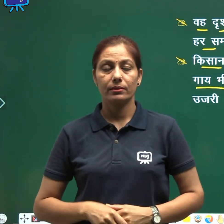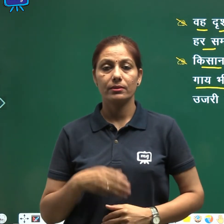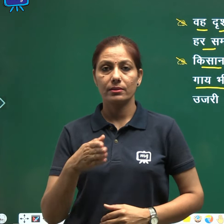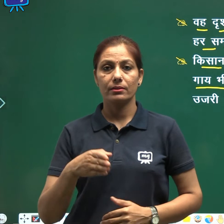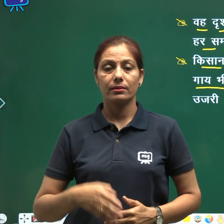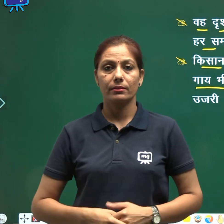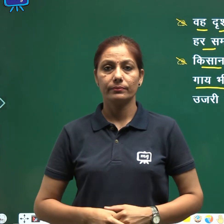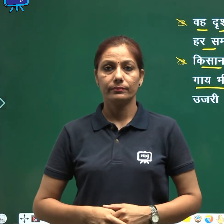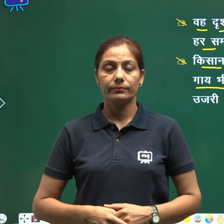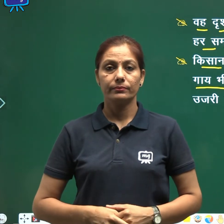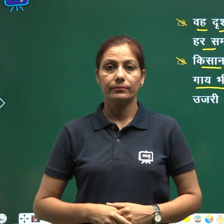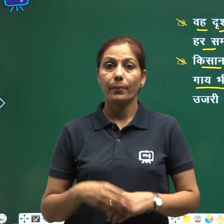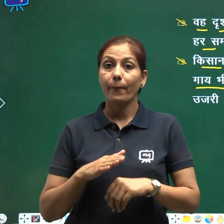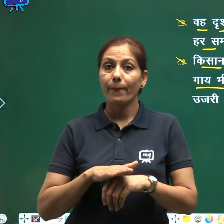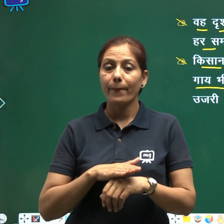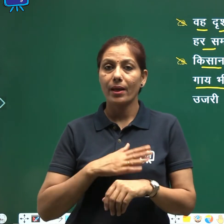जिसे प्यार से